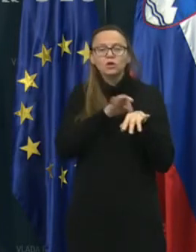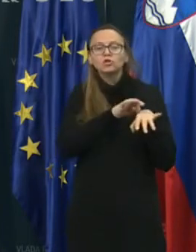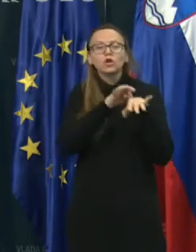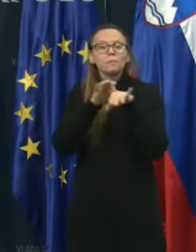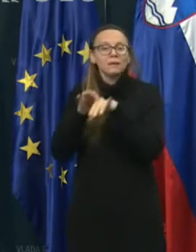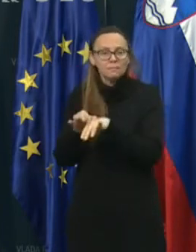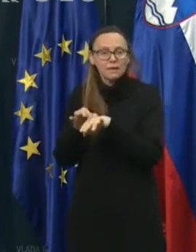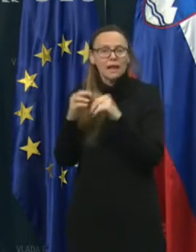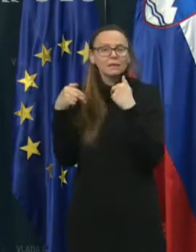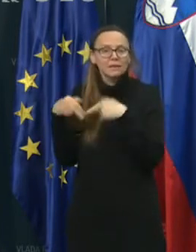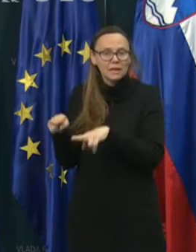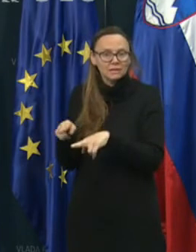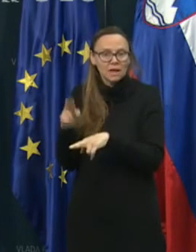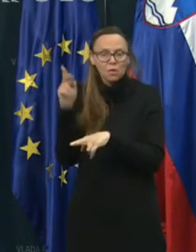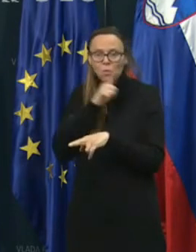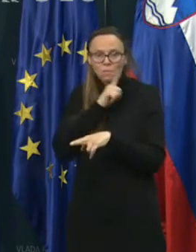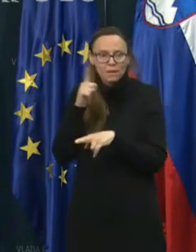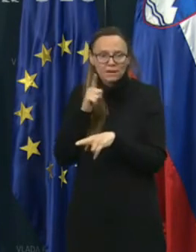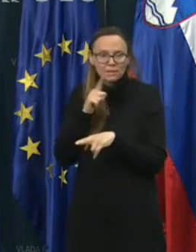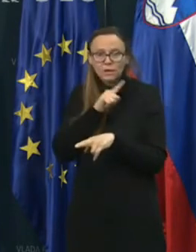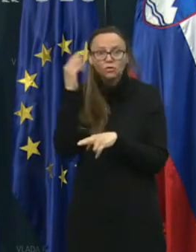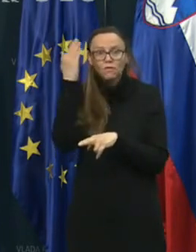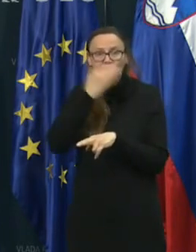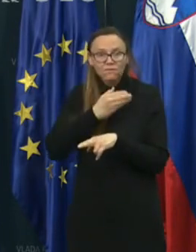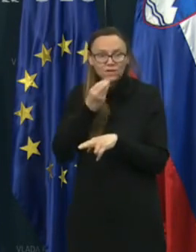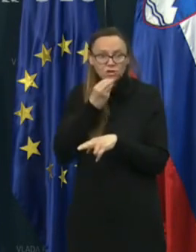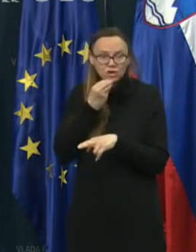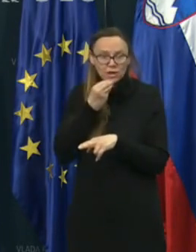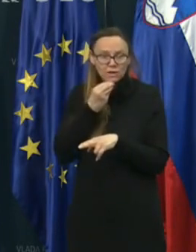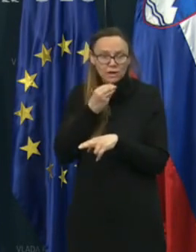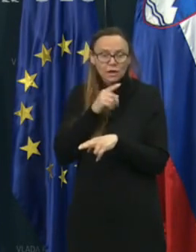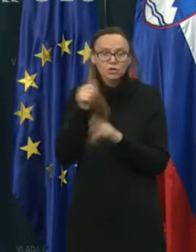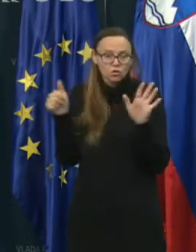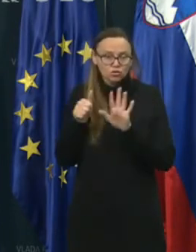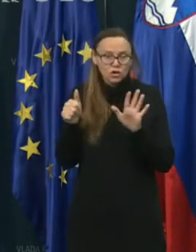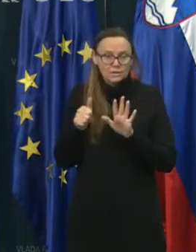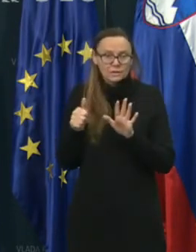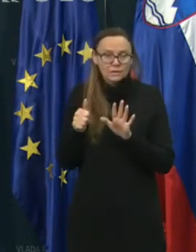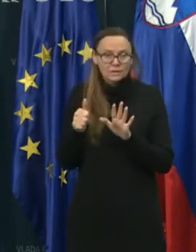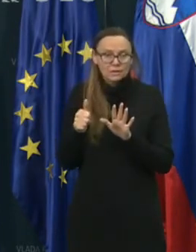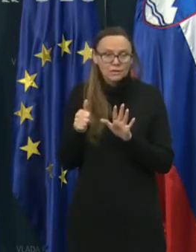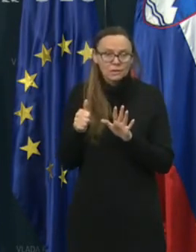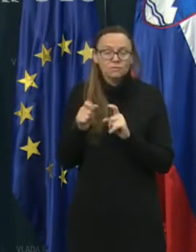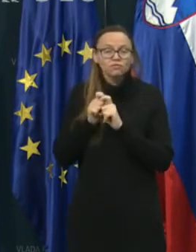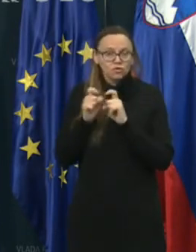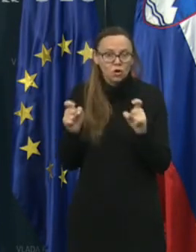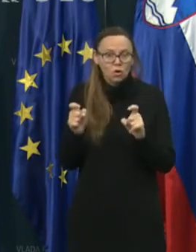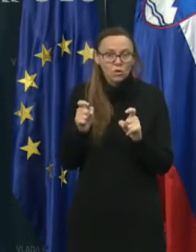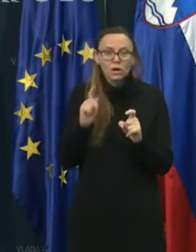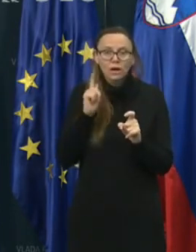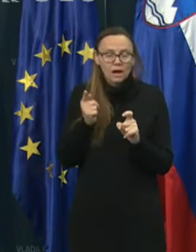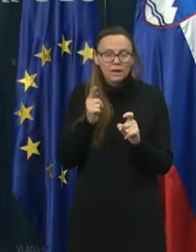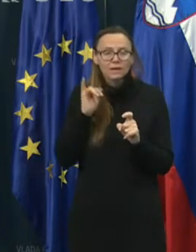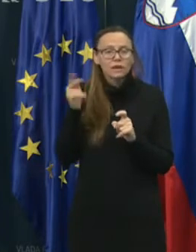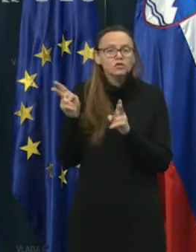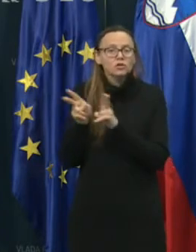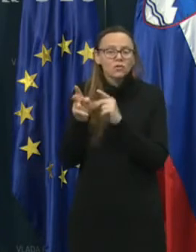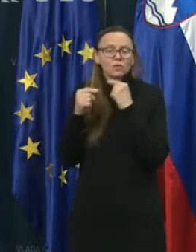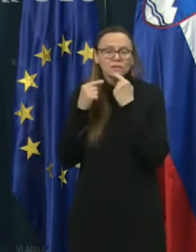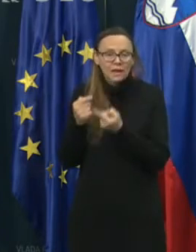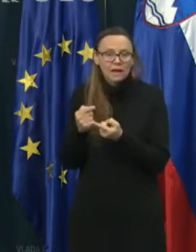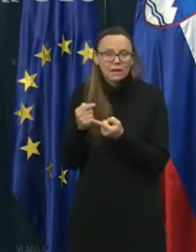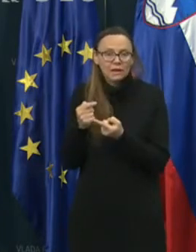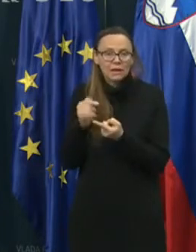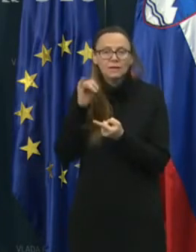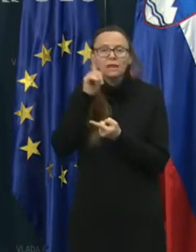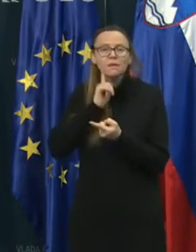pripeljali nazaj v petek do večerje, se pravi do 6. Razlog je bil, da so svojci rekli,